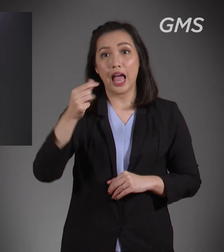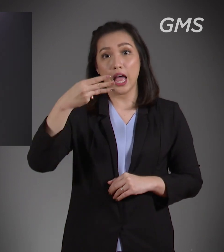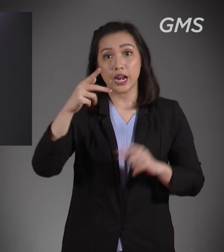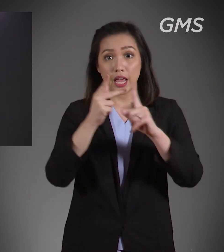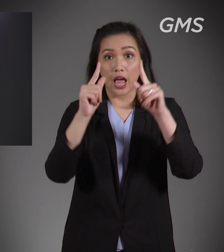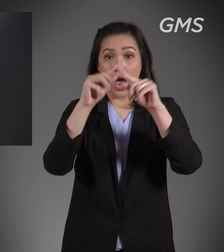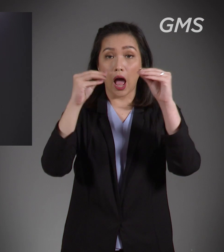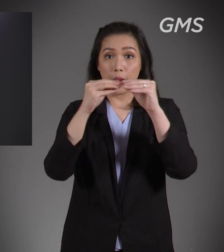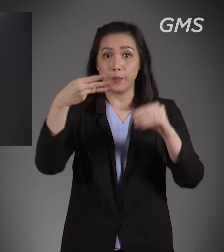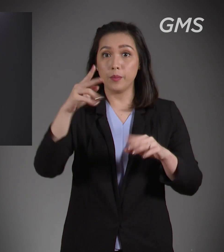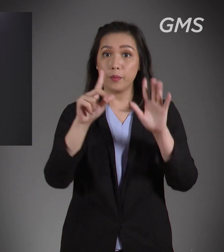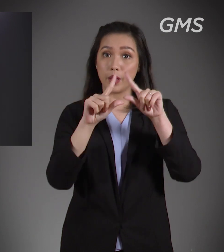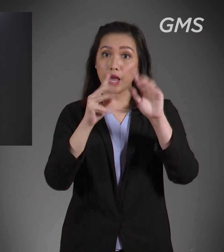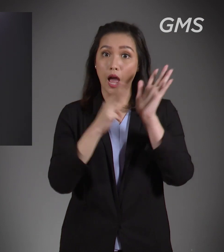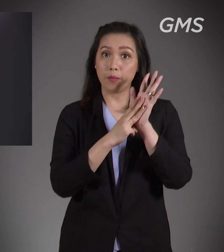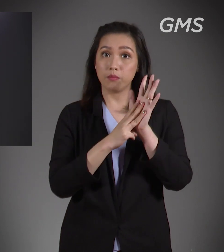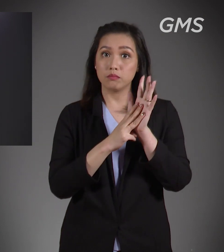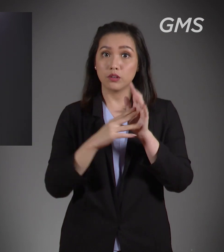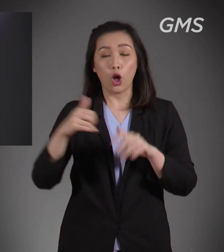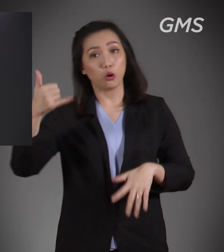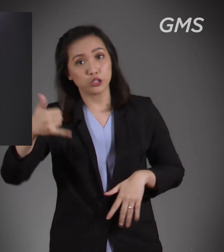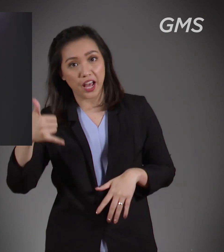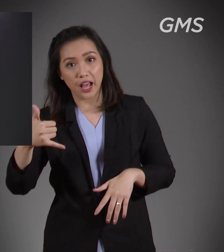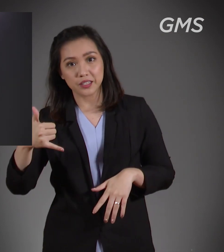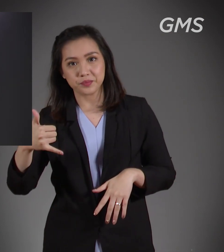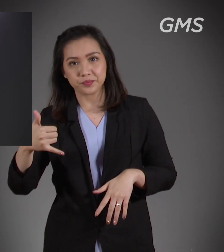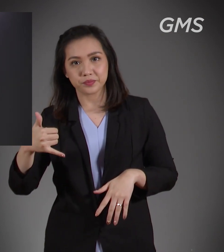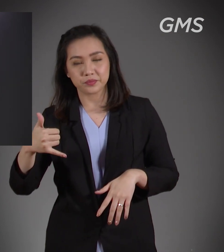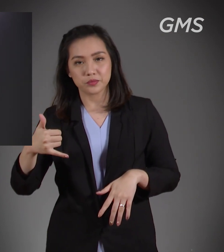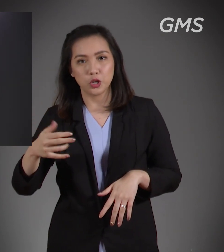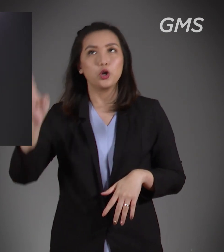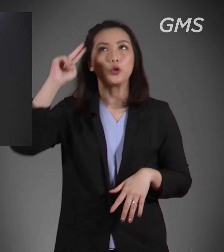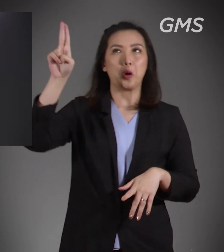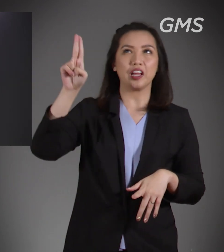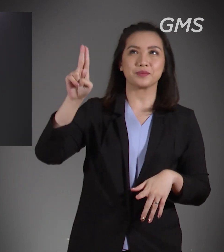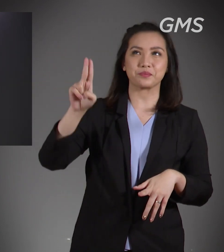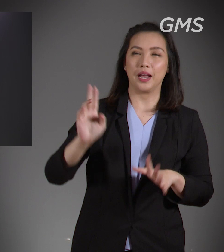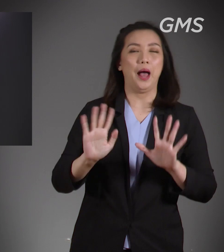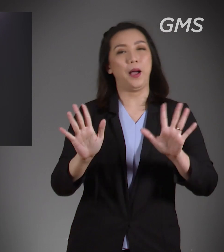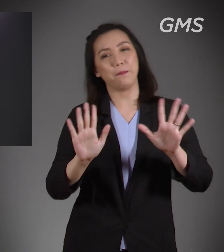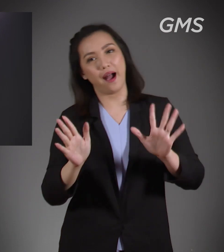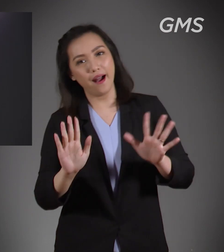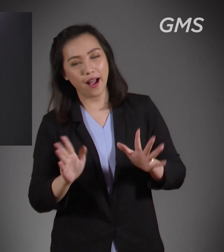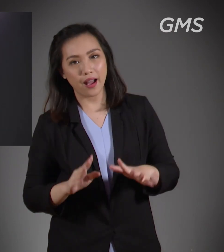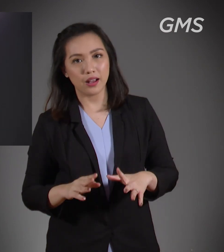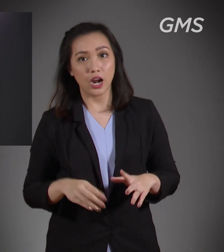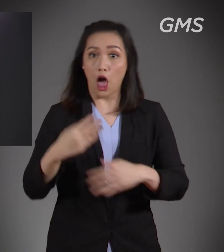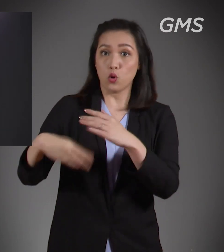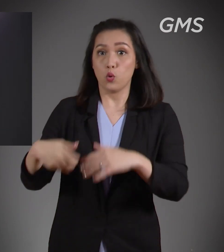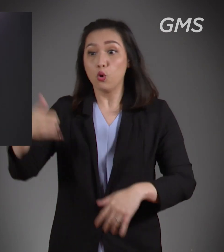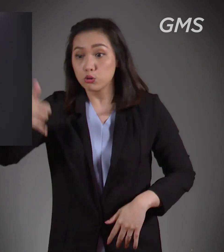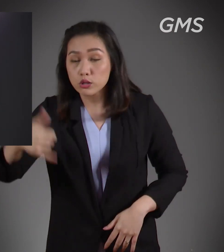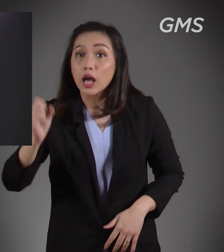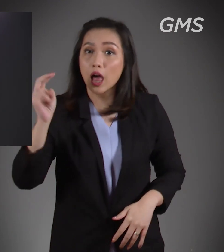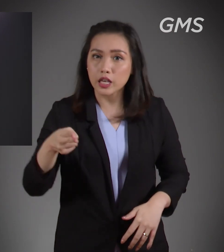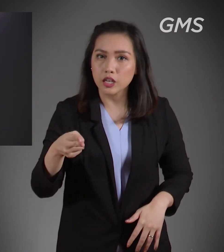berdosa, luput hukuman. Berdosa lagi, kayaknya sama Tuhan gak diperhatikan. Berdosa lagi, kok lolos ya? Kok gak